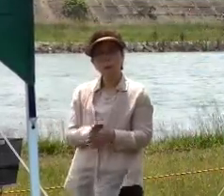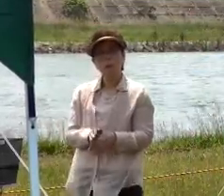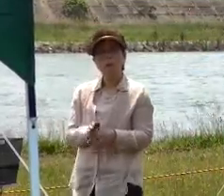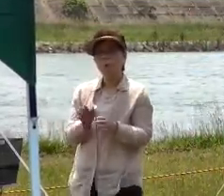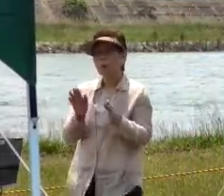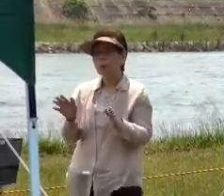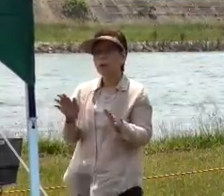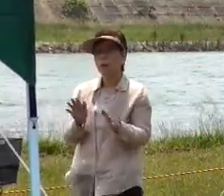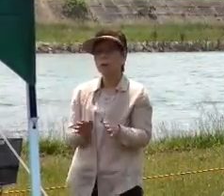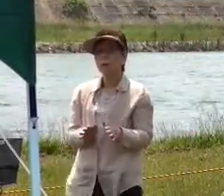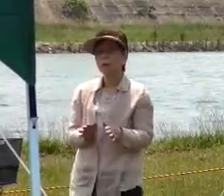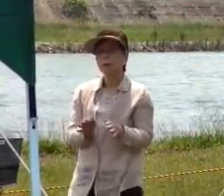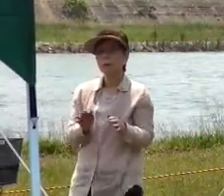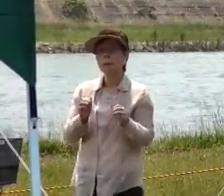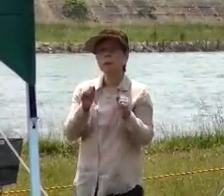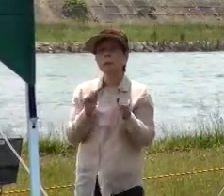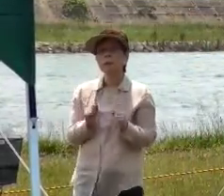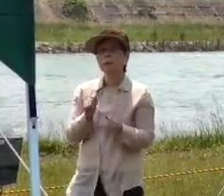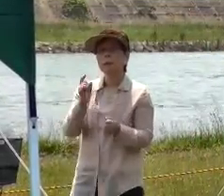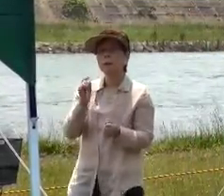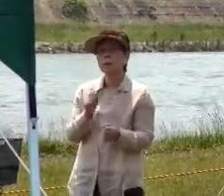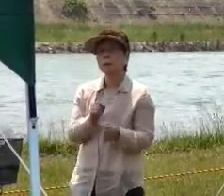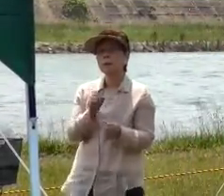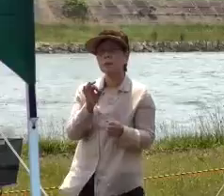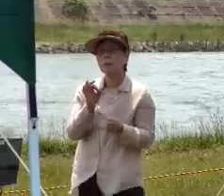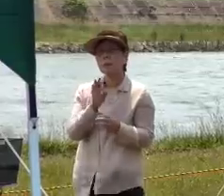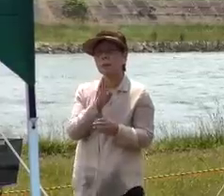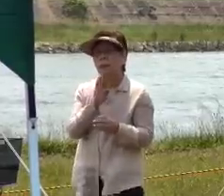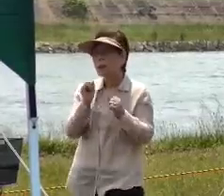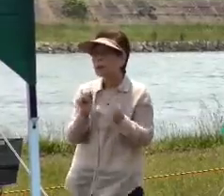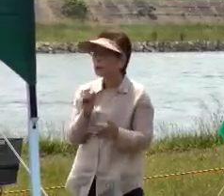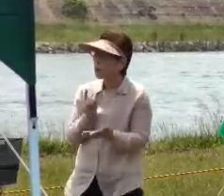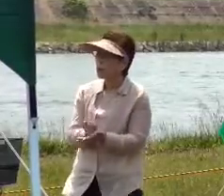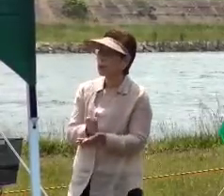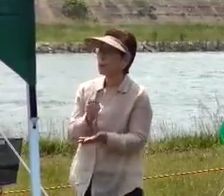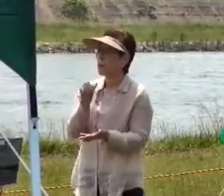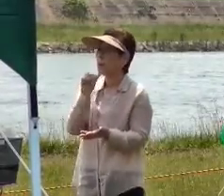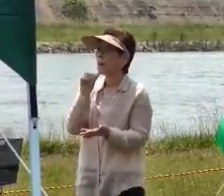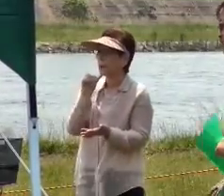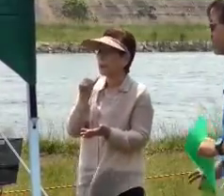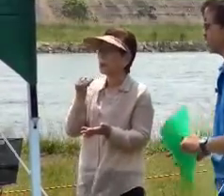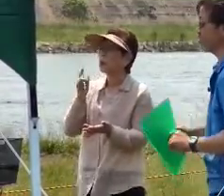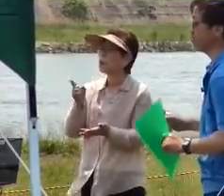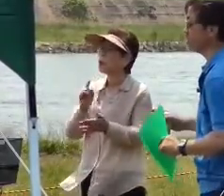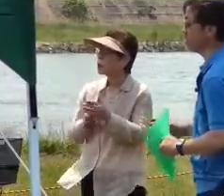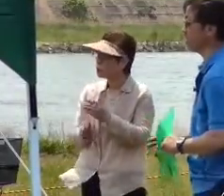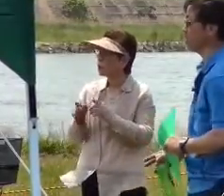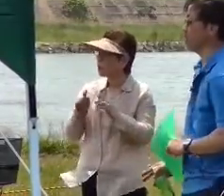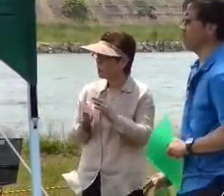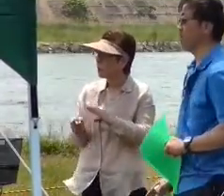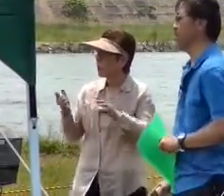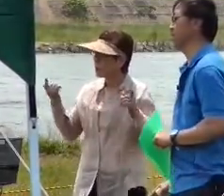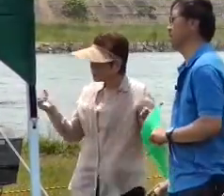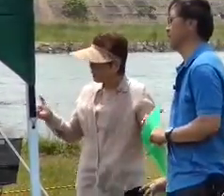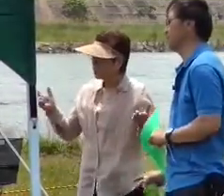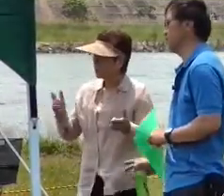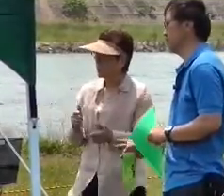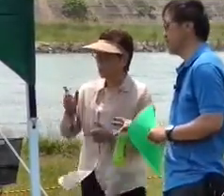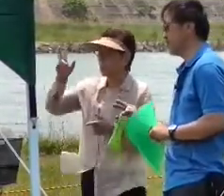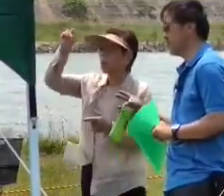ただいればいいというわけではなくて、とても大切な存在なんだと、神様からの目から見れ